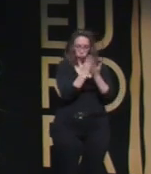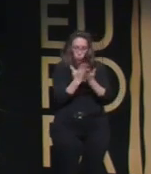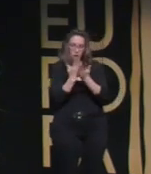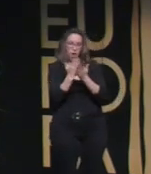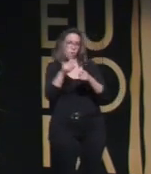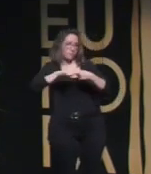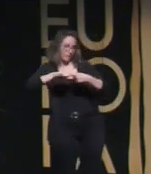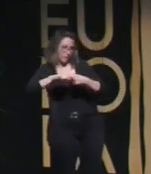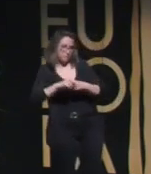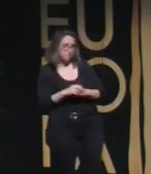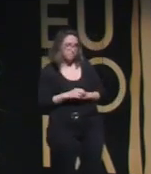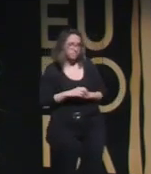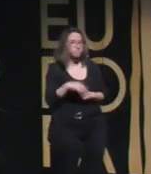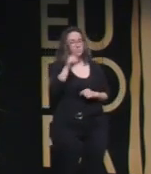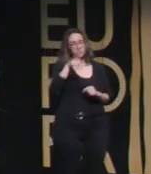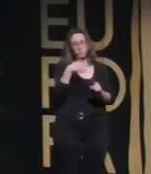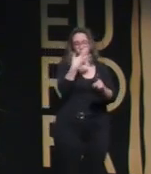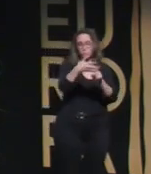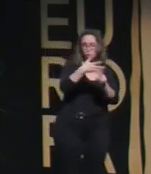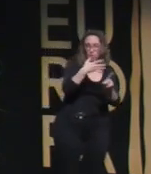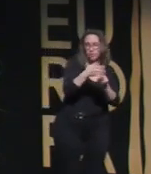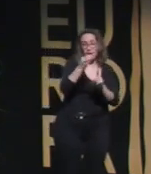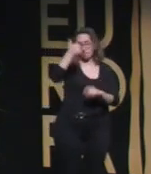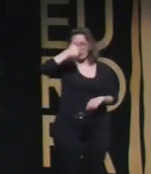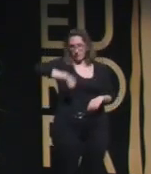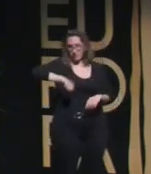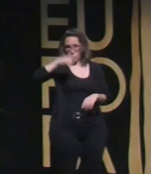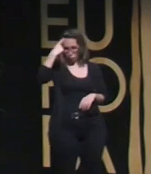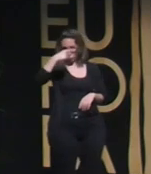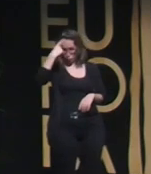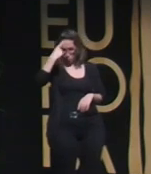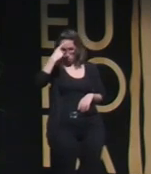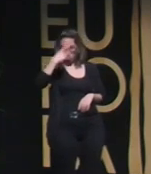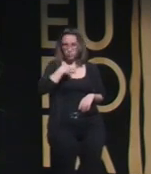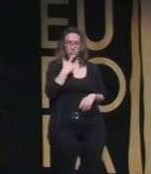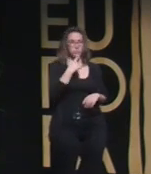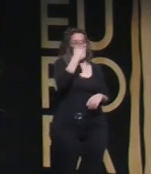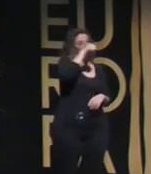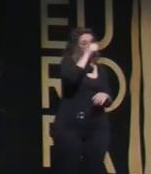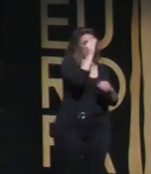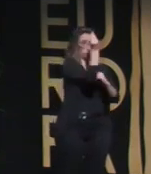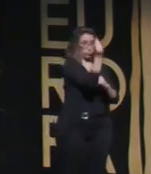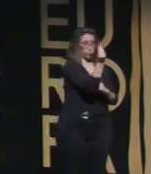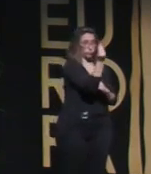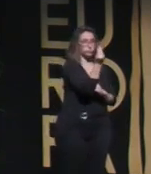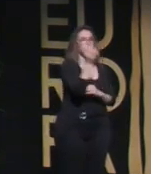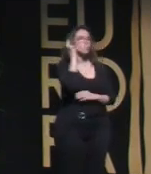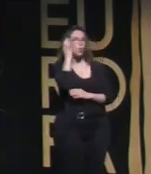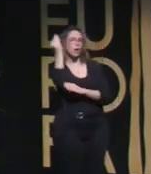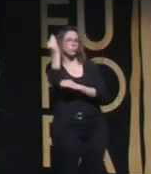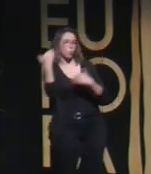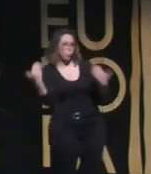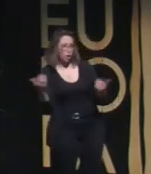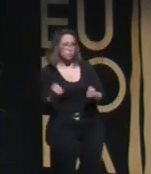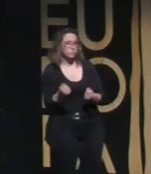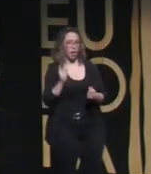Y de la regulación de la violencia y de la cultura machista, ¿no? Es decir, lo que representa ser hombre, lo que representa ser mujer, lo que representa cierto tipo de autoridad